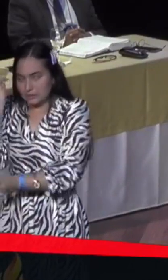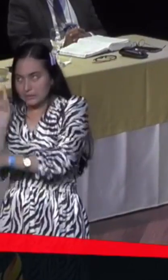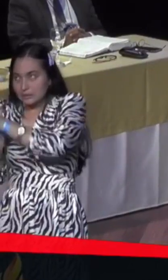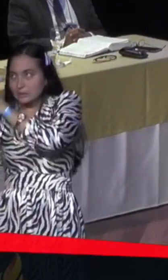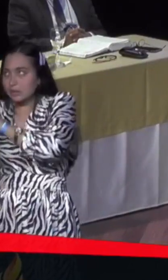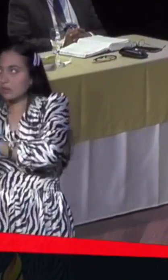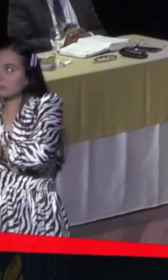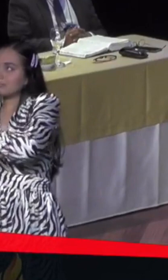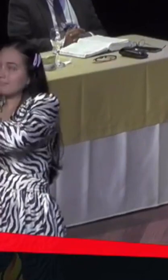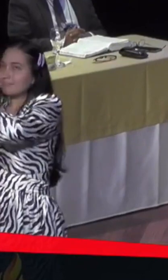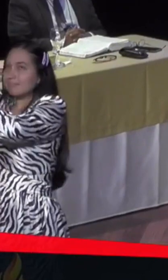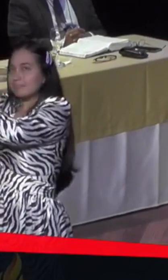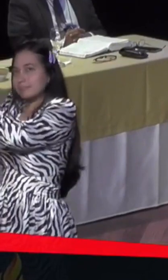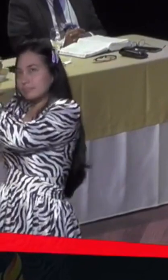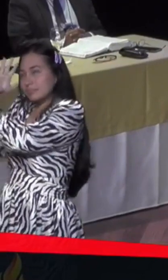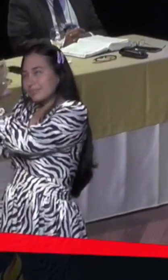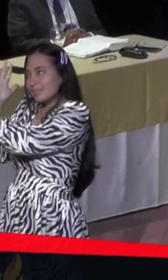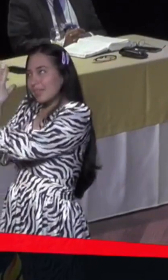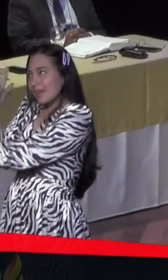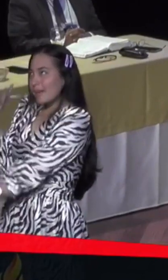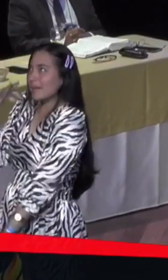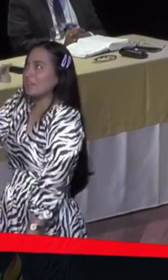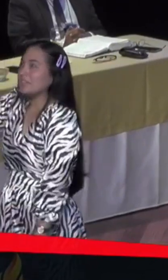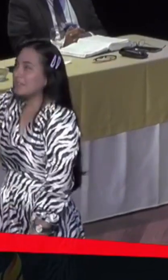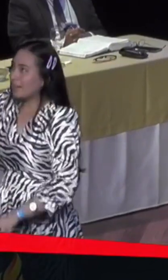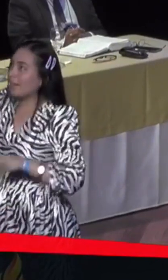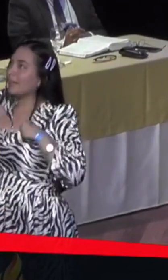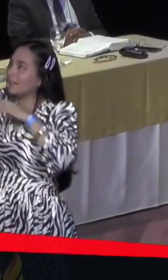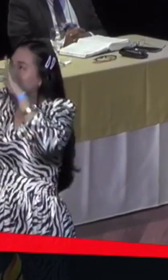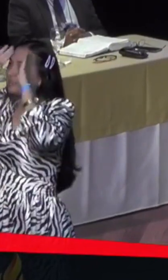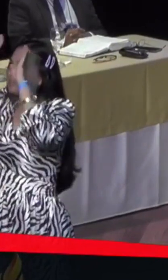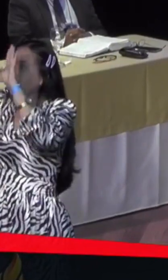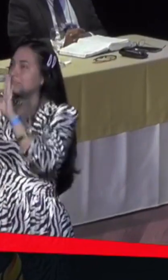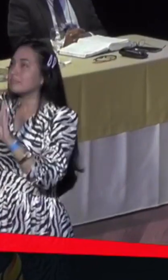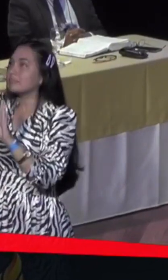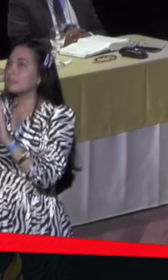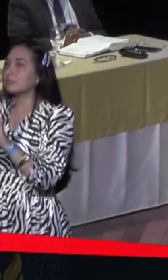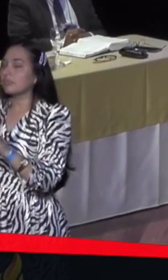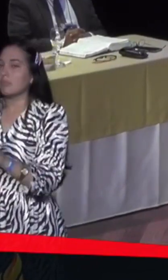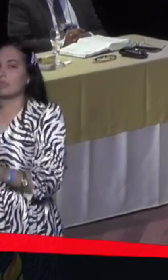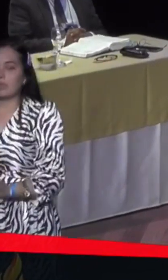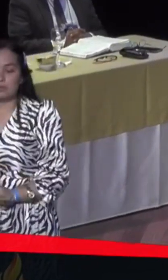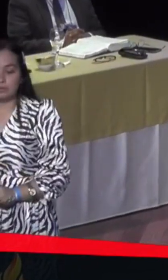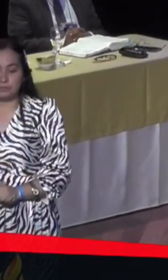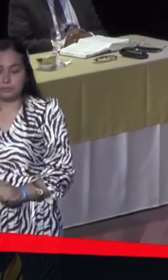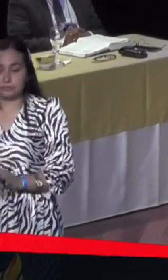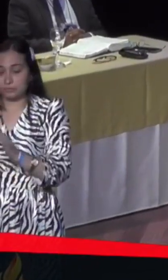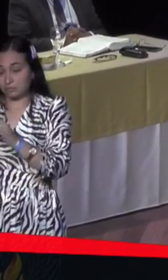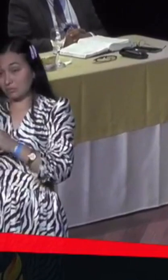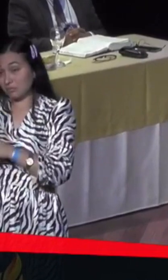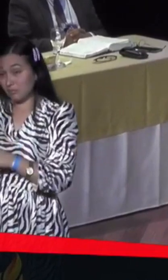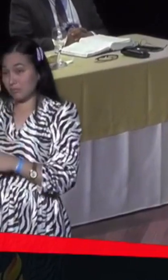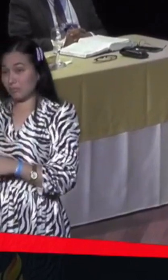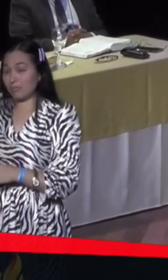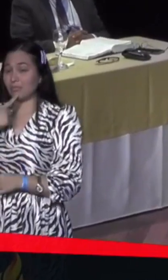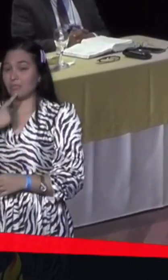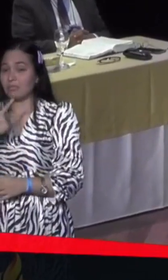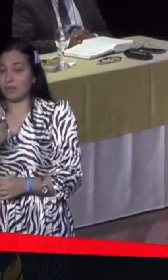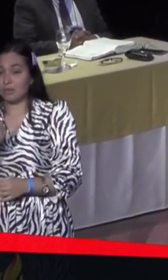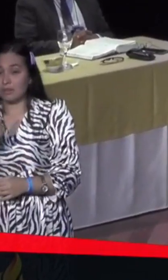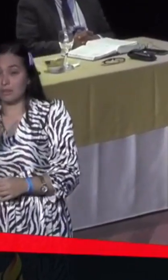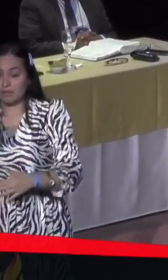del llamado. Dios dijo: entra tú y tu familia. Después de 120